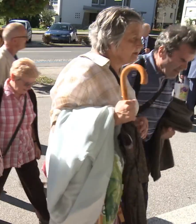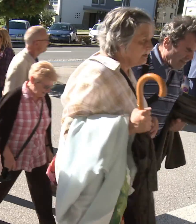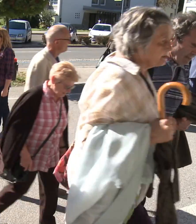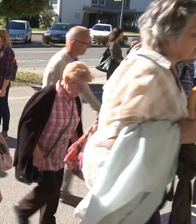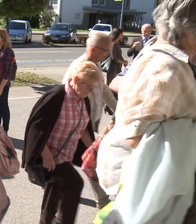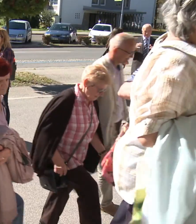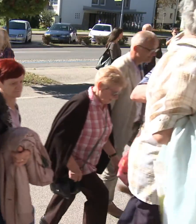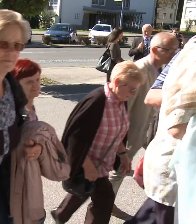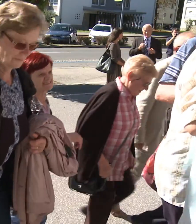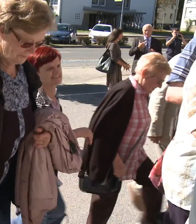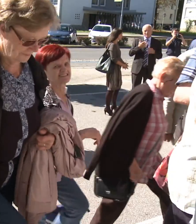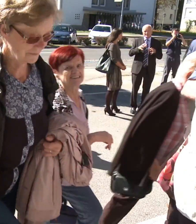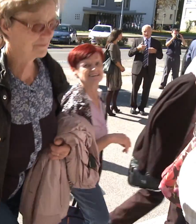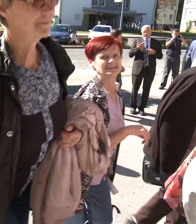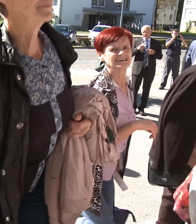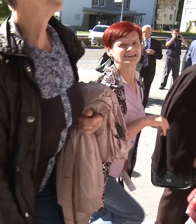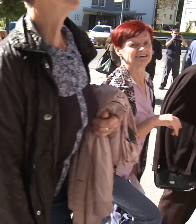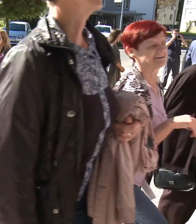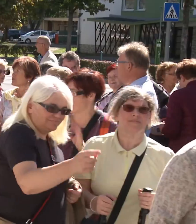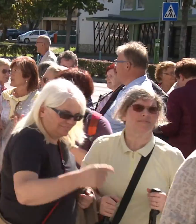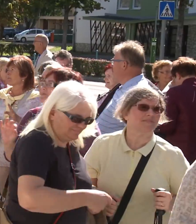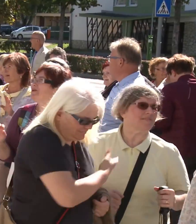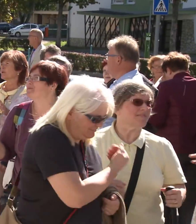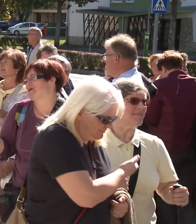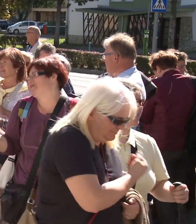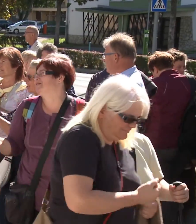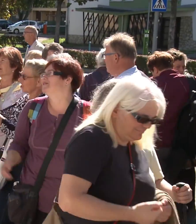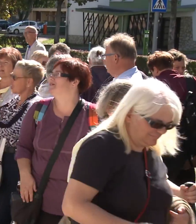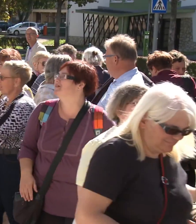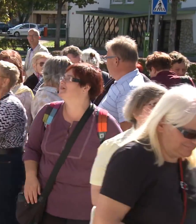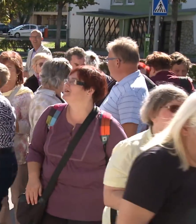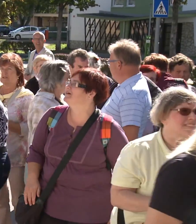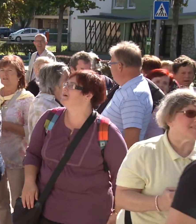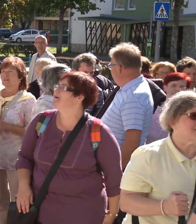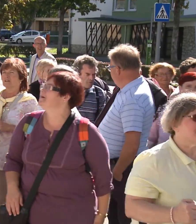Sam trenutek, ko pridejo ven, ljudje grejo ven.